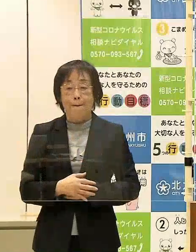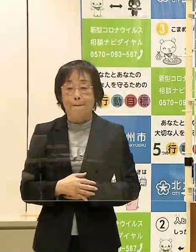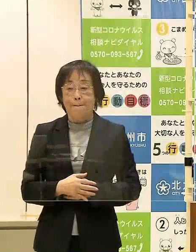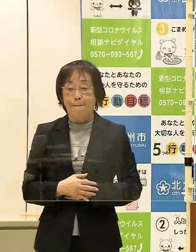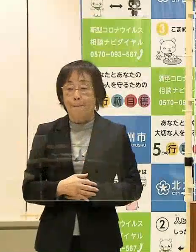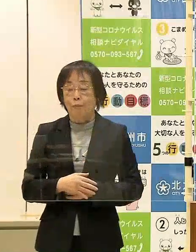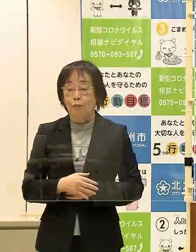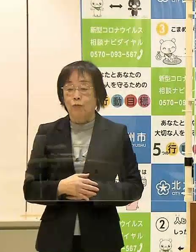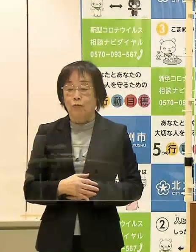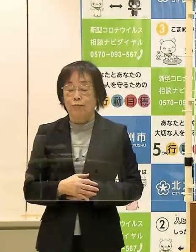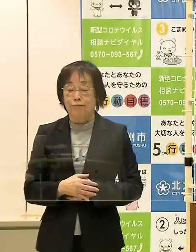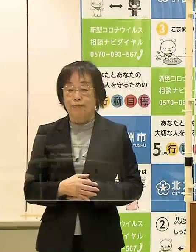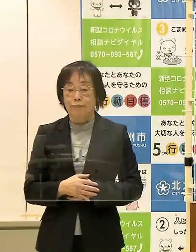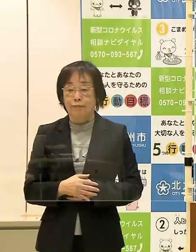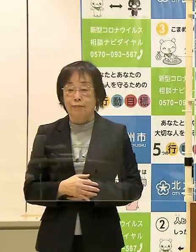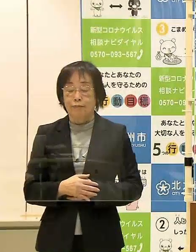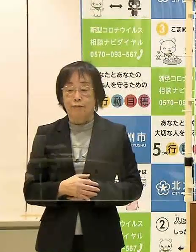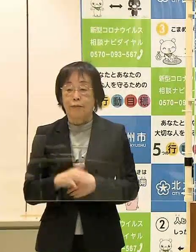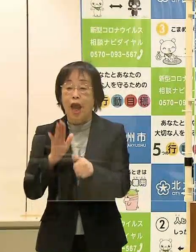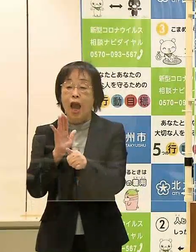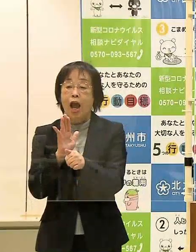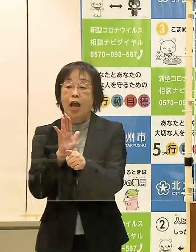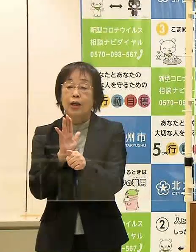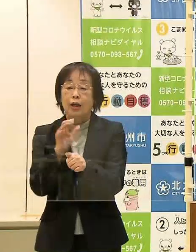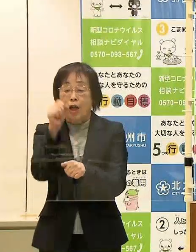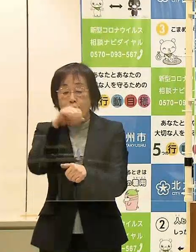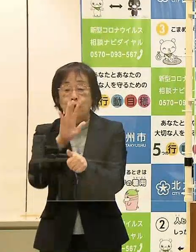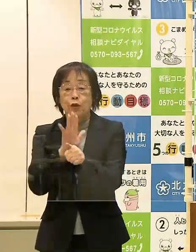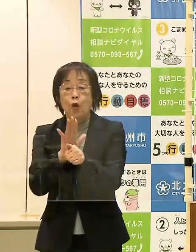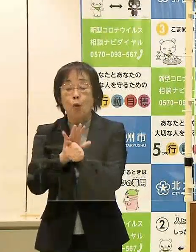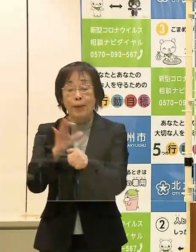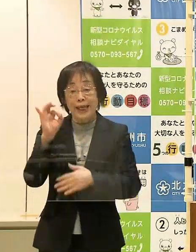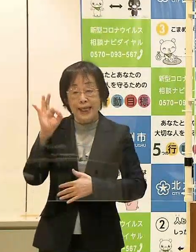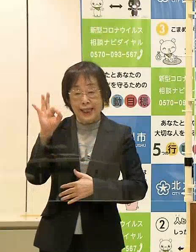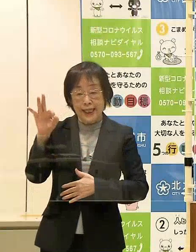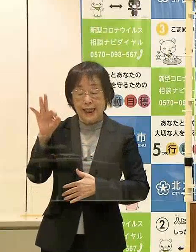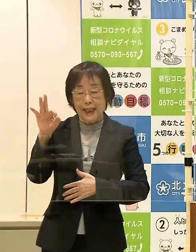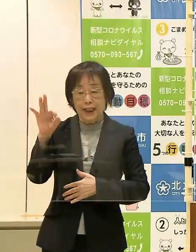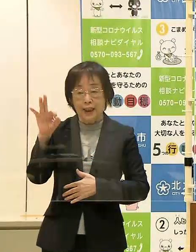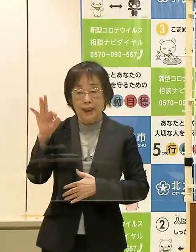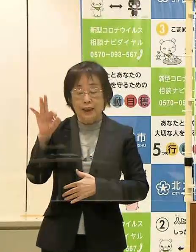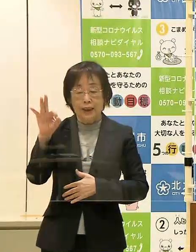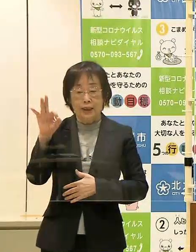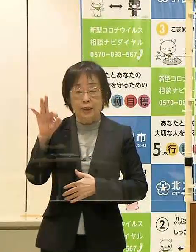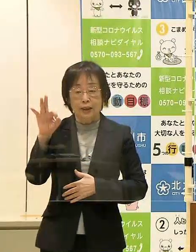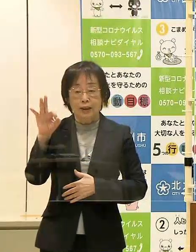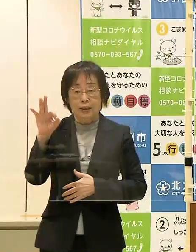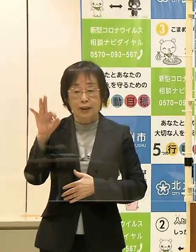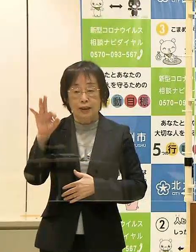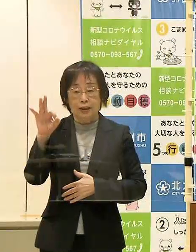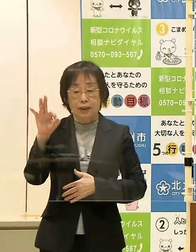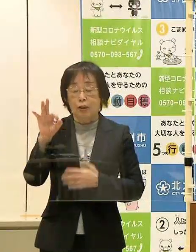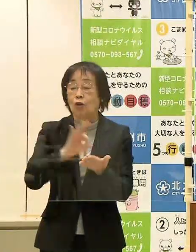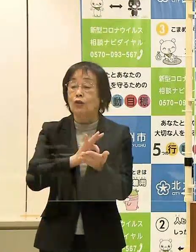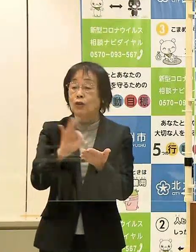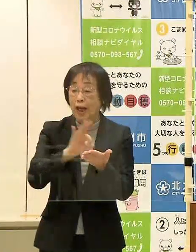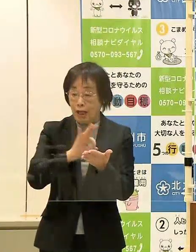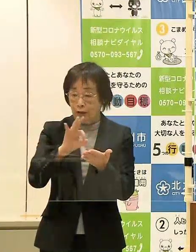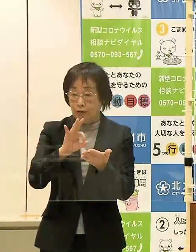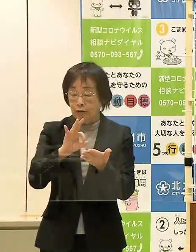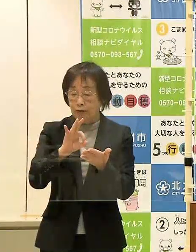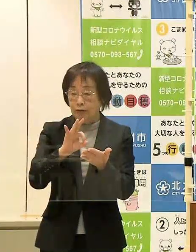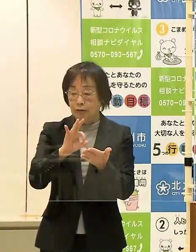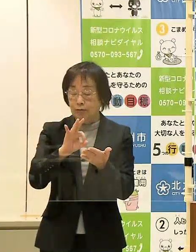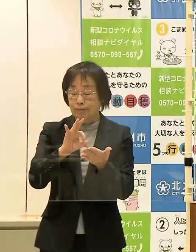予備費のですね活用できるうものが若干あります